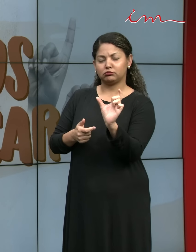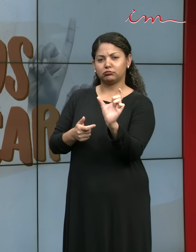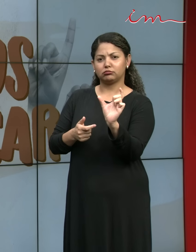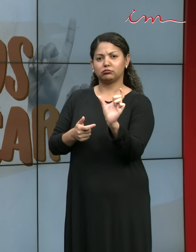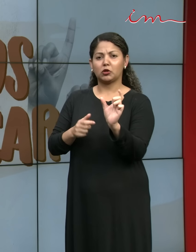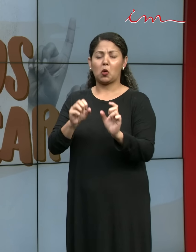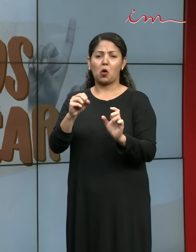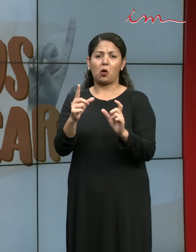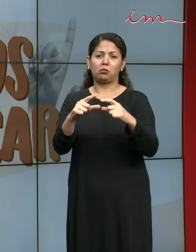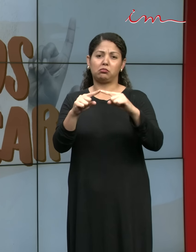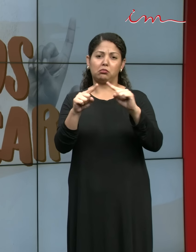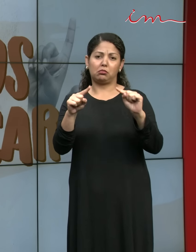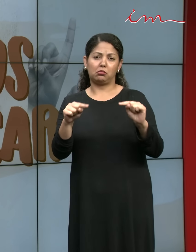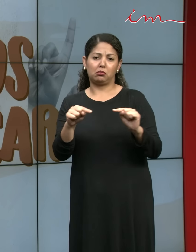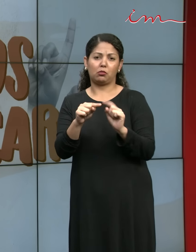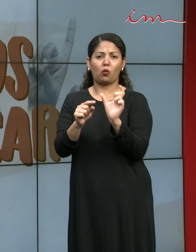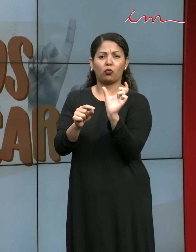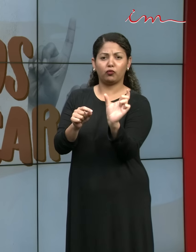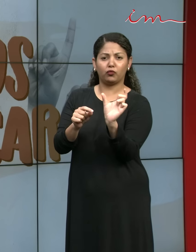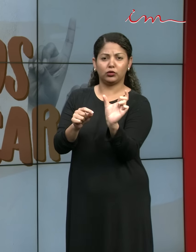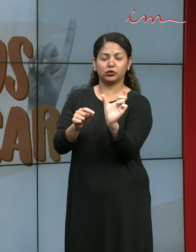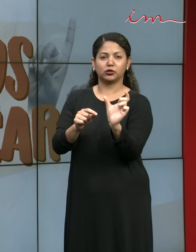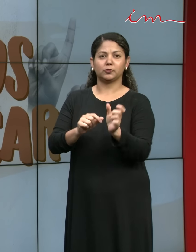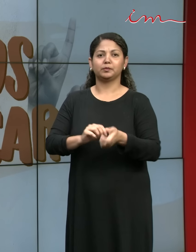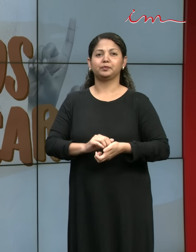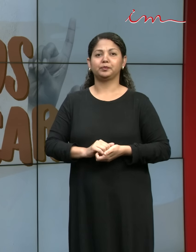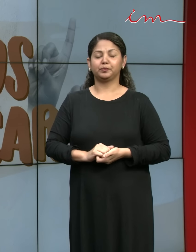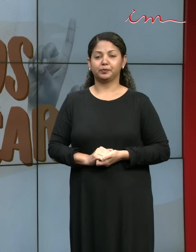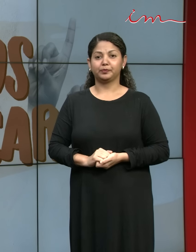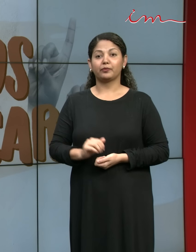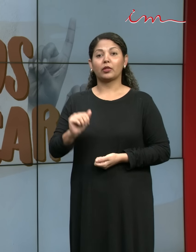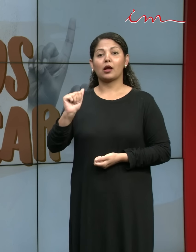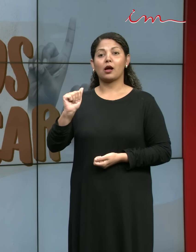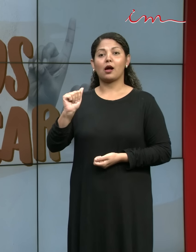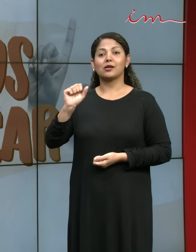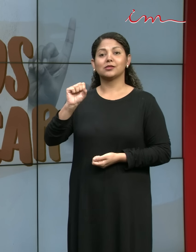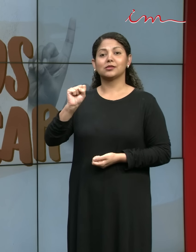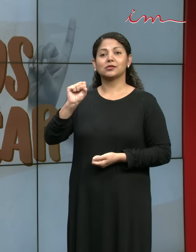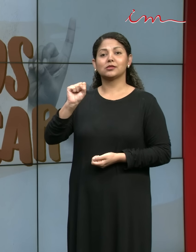E aí a gente faz como se fosse o papelzinho que a gente entrega o convite.